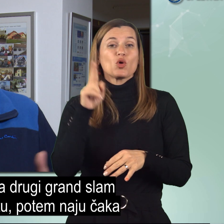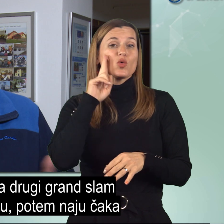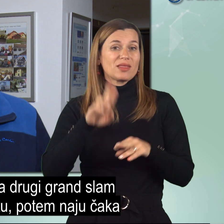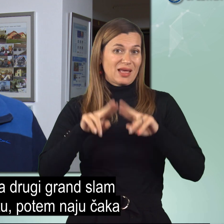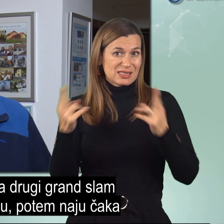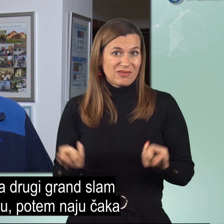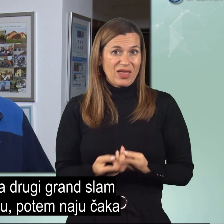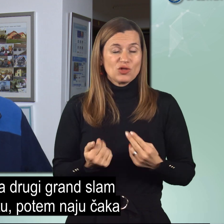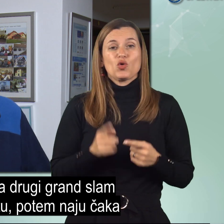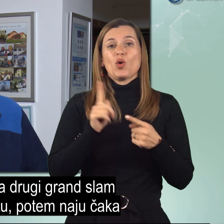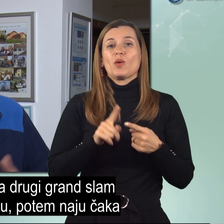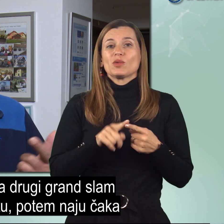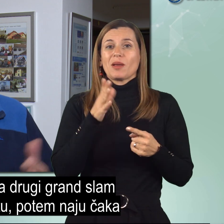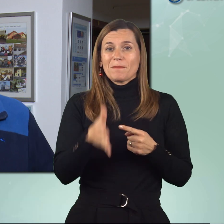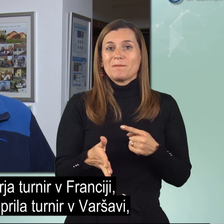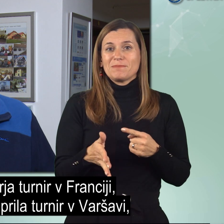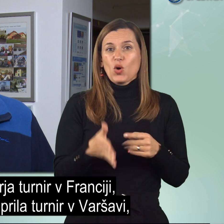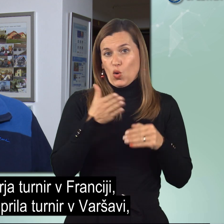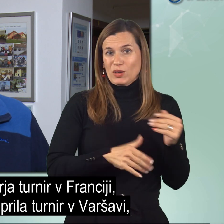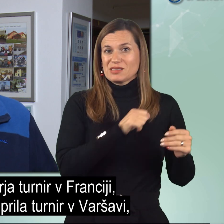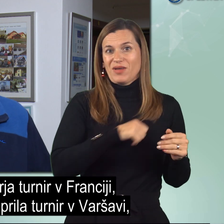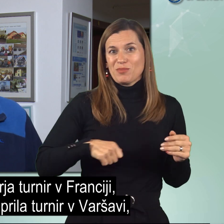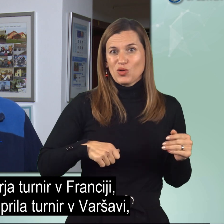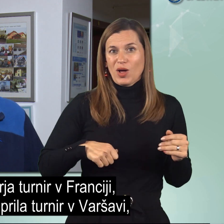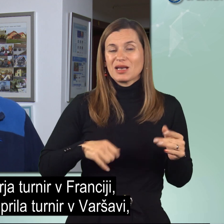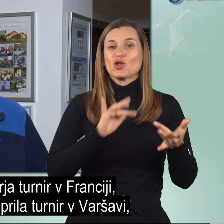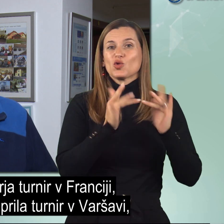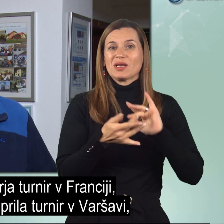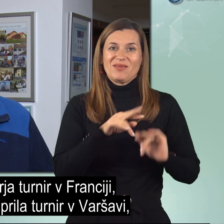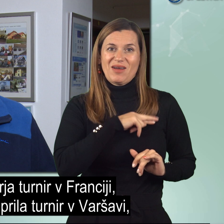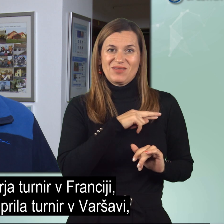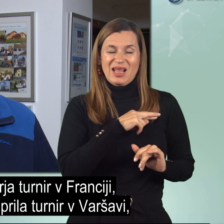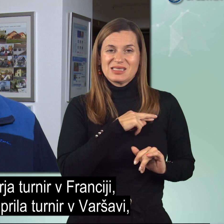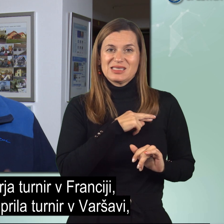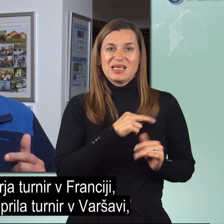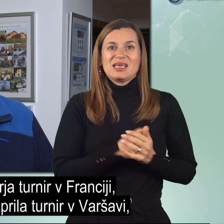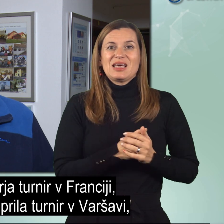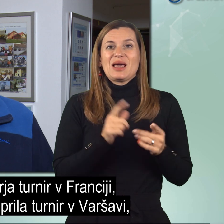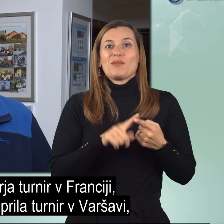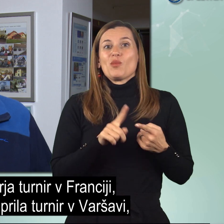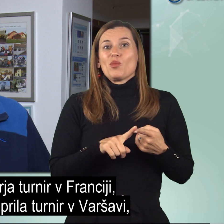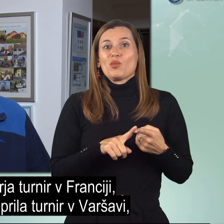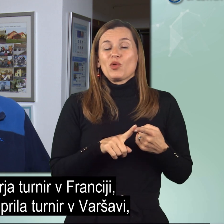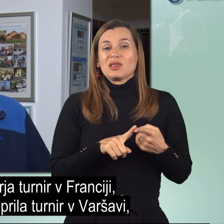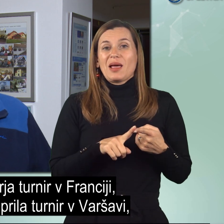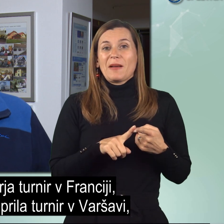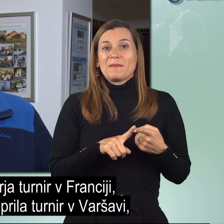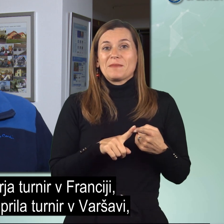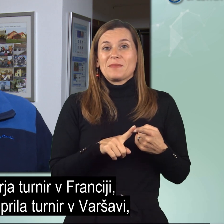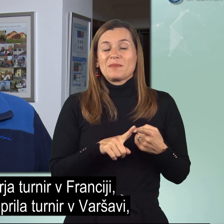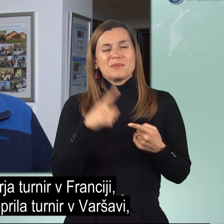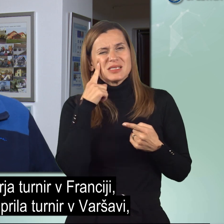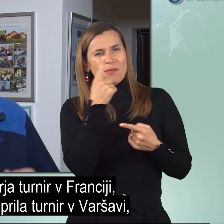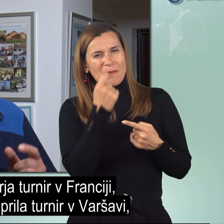na svetu. Potem naj čaka konec februarja turnir v Franciji, v Roonu. Potem